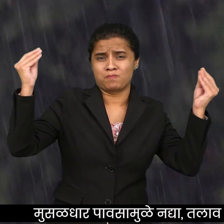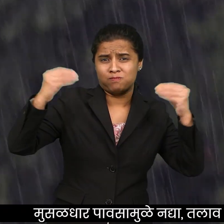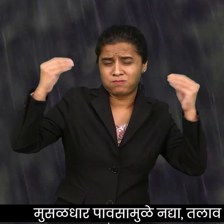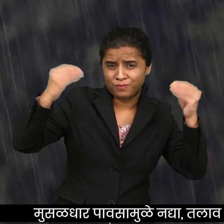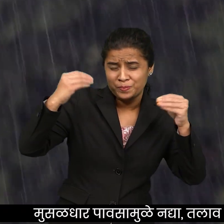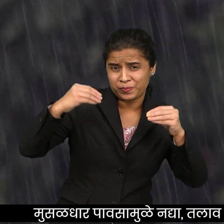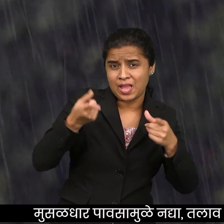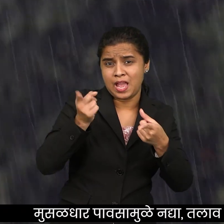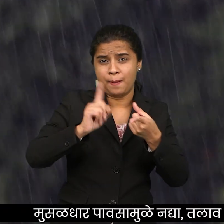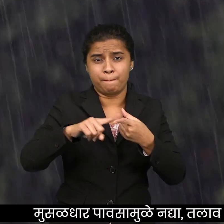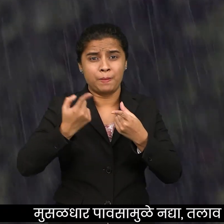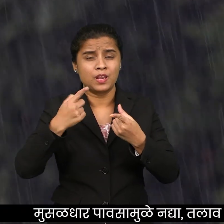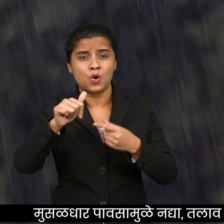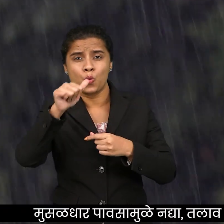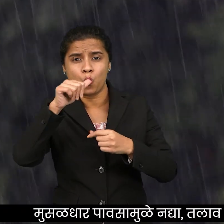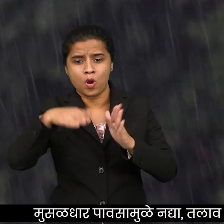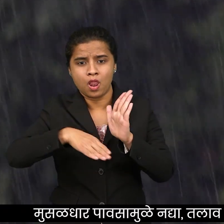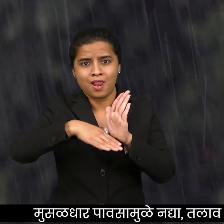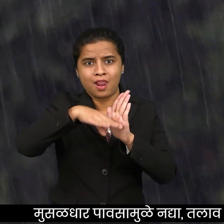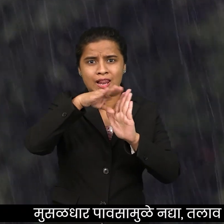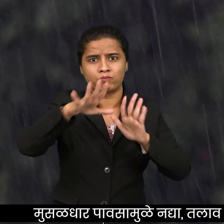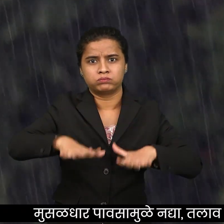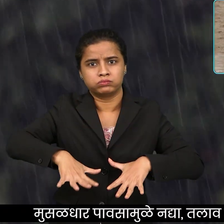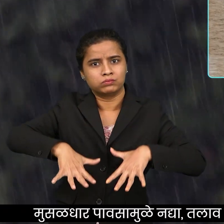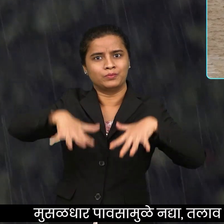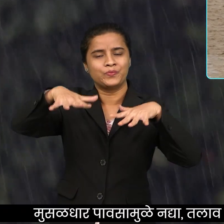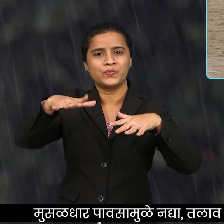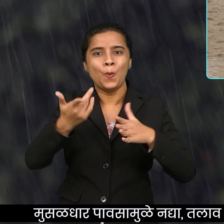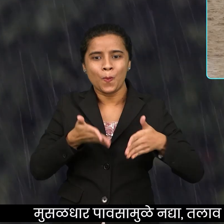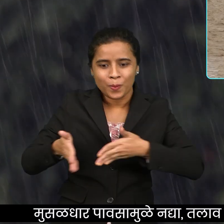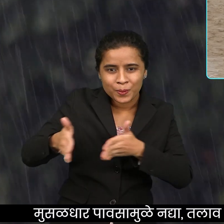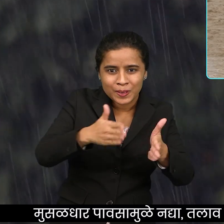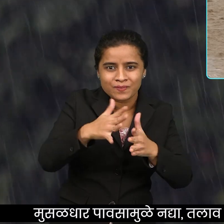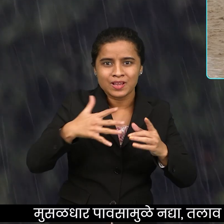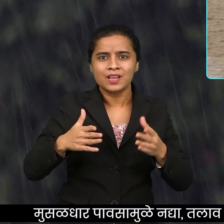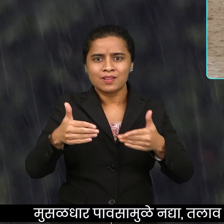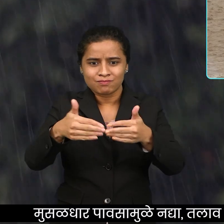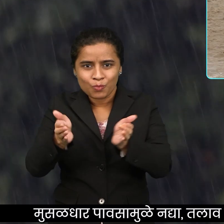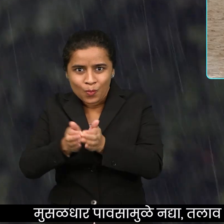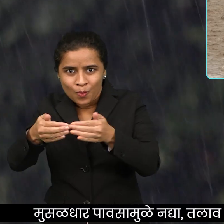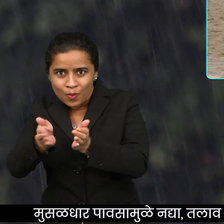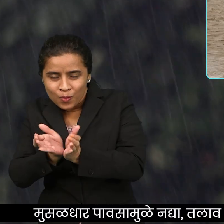मुसळधार पावसामुळे नद्या, तलाव आणि तलावांच्या पाण्याची पातळी वाढू शकते.